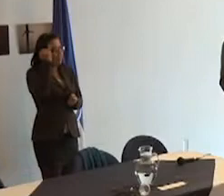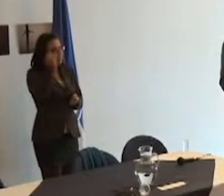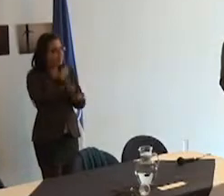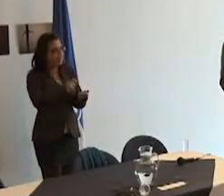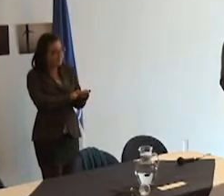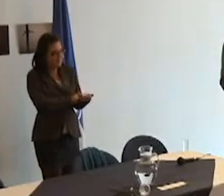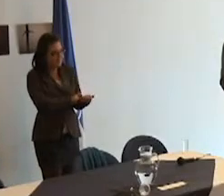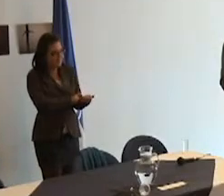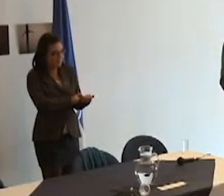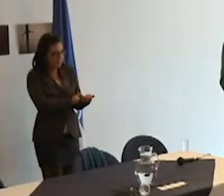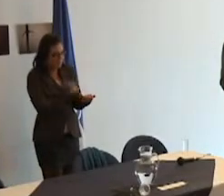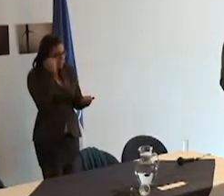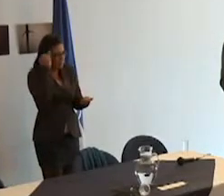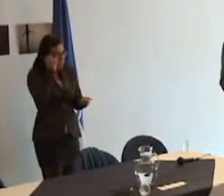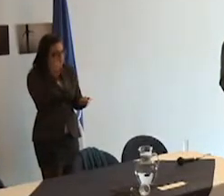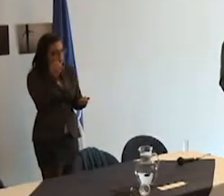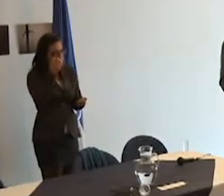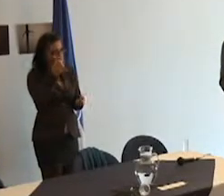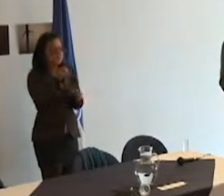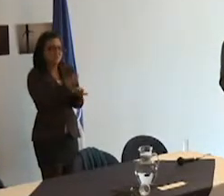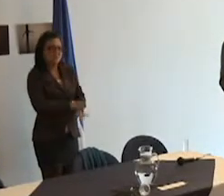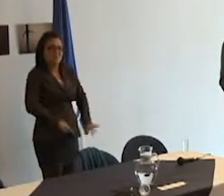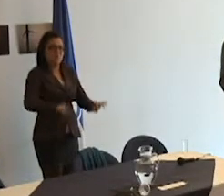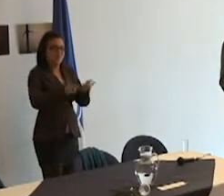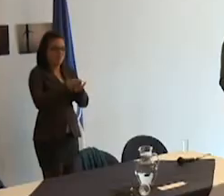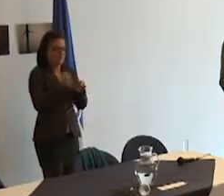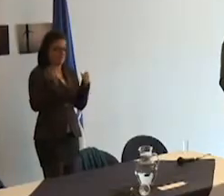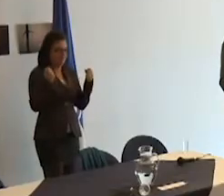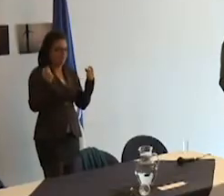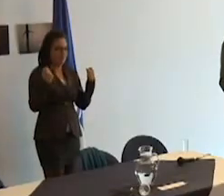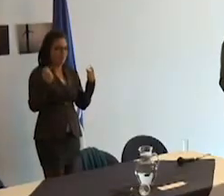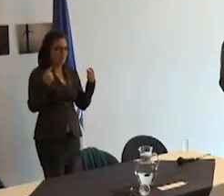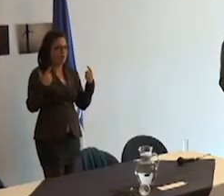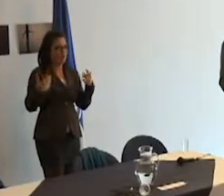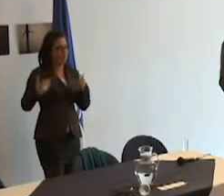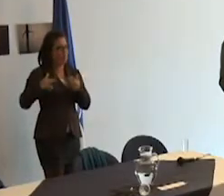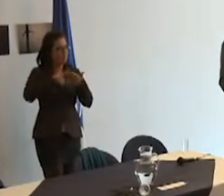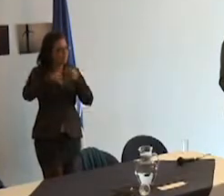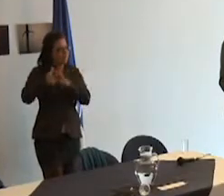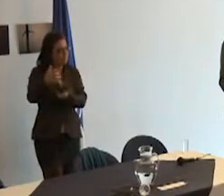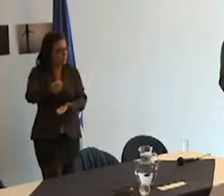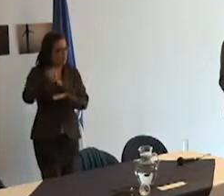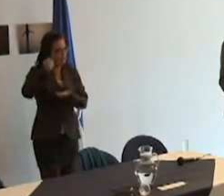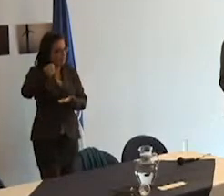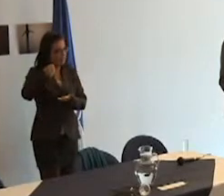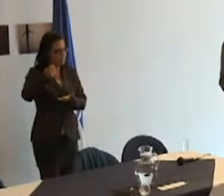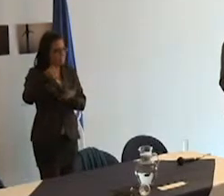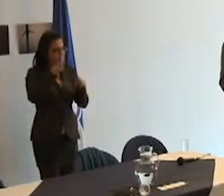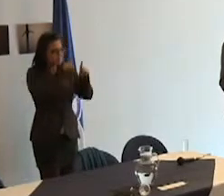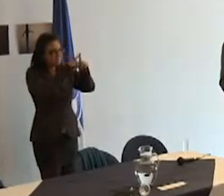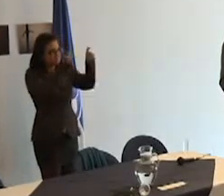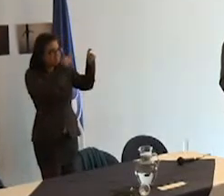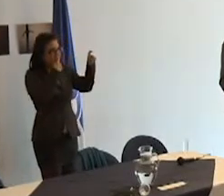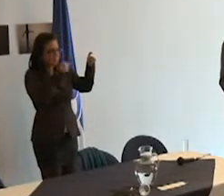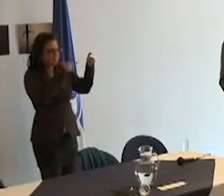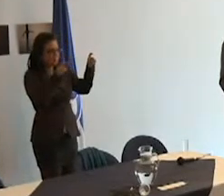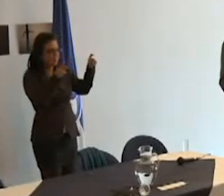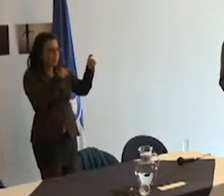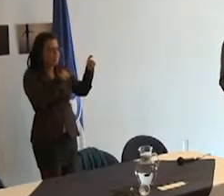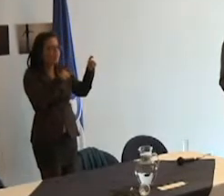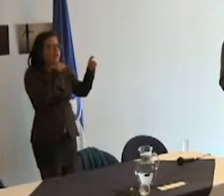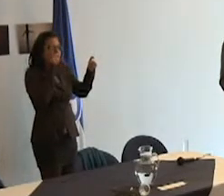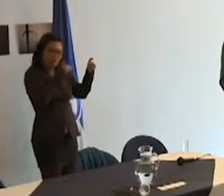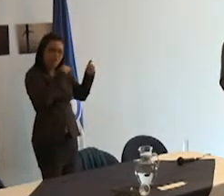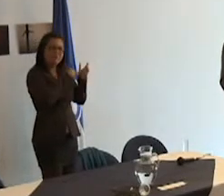para entender las relaciones a partir de las formas de producción del capital, abro comillas. De ese modo